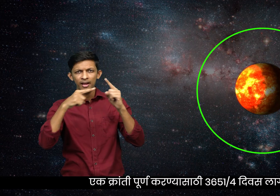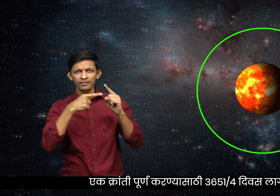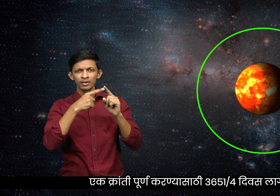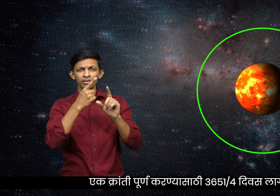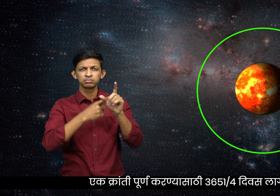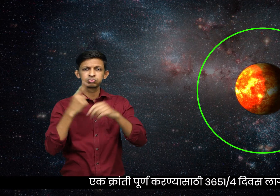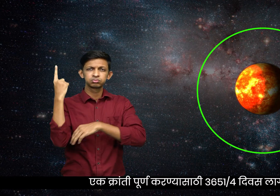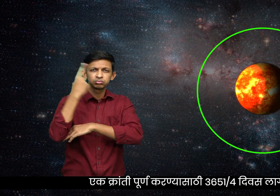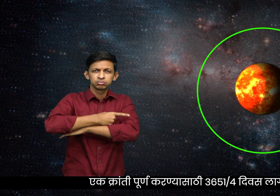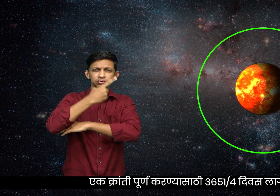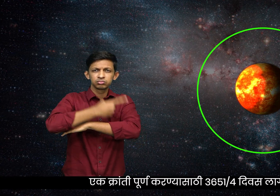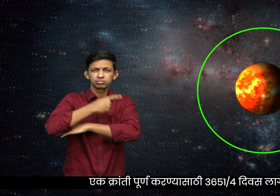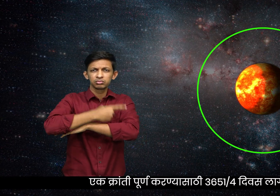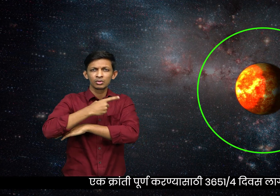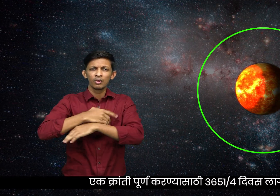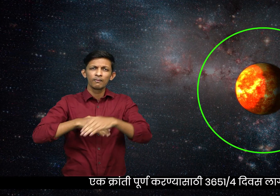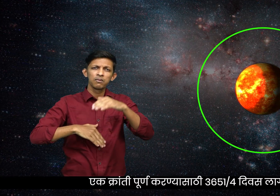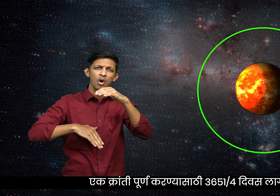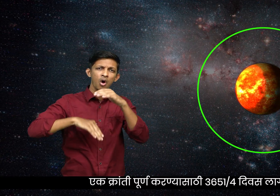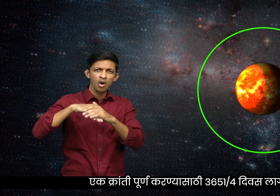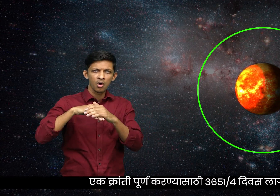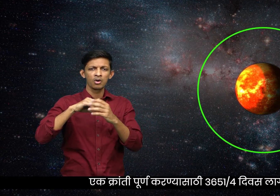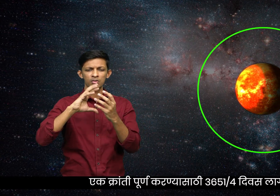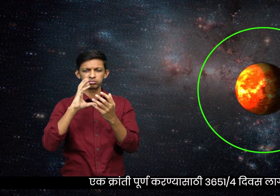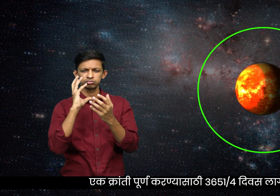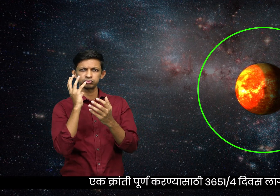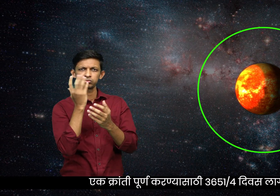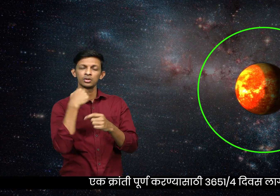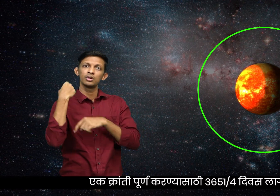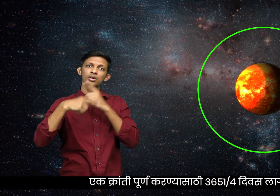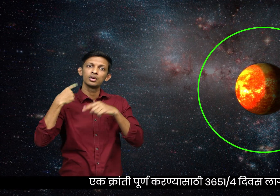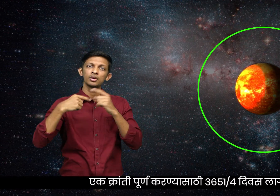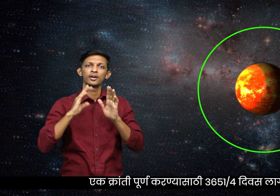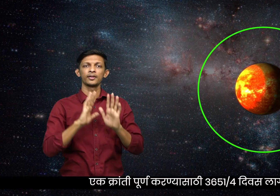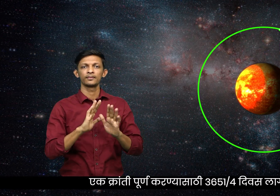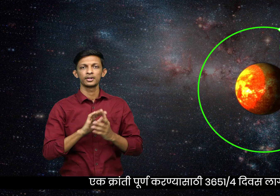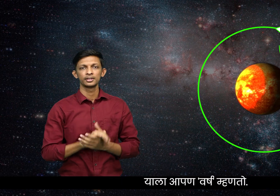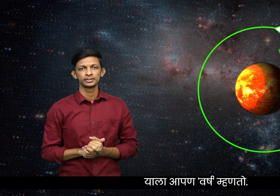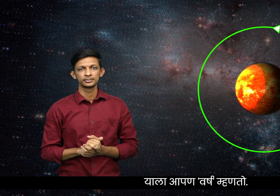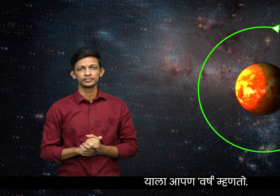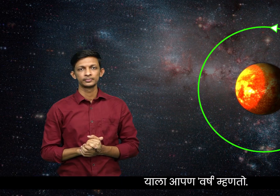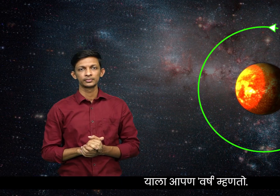365/1/4 दिवस लागत. याला आपण